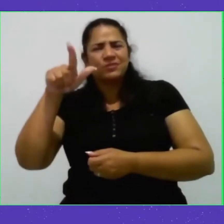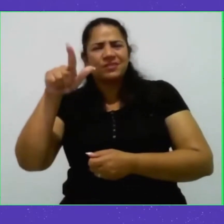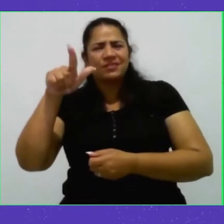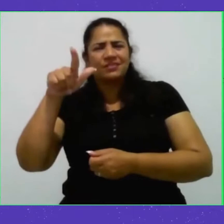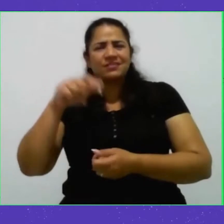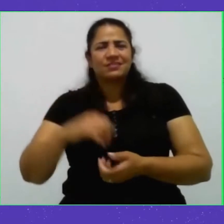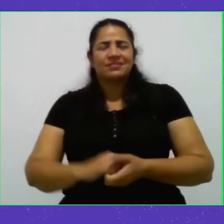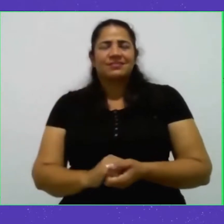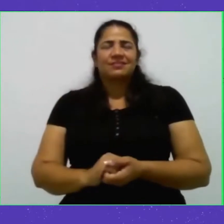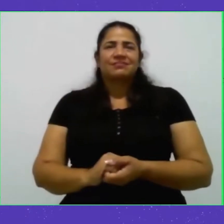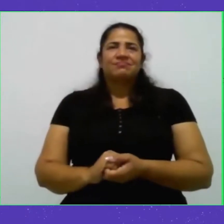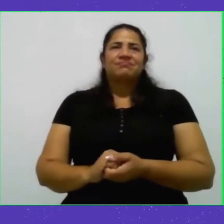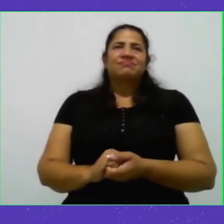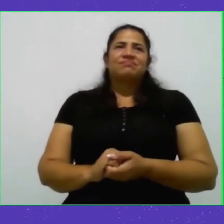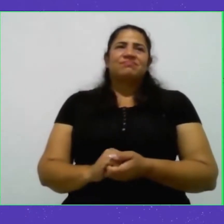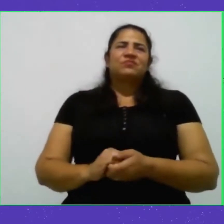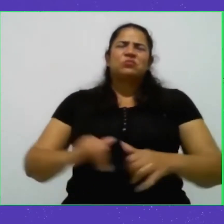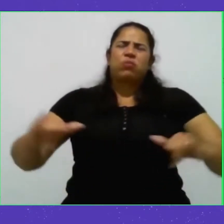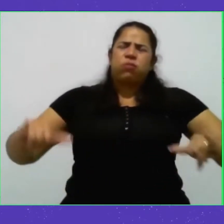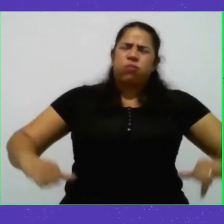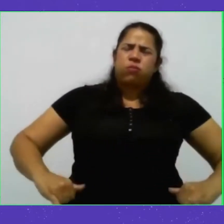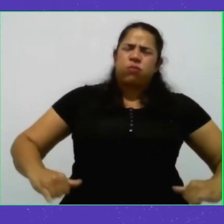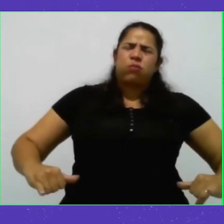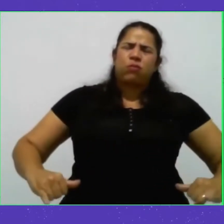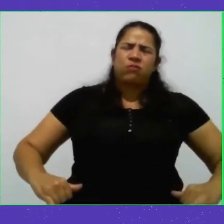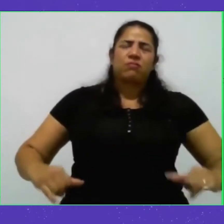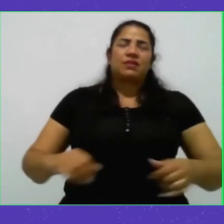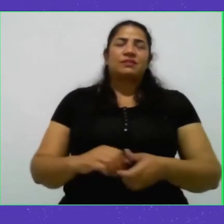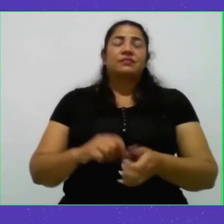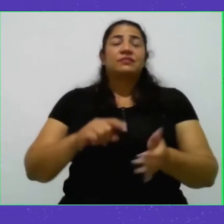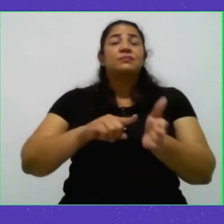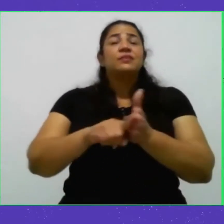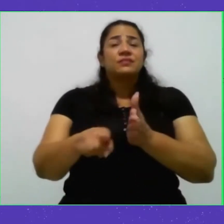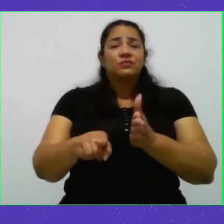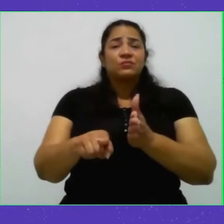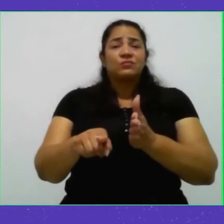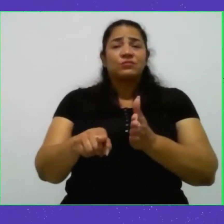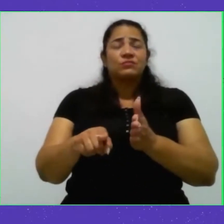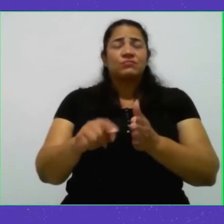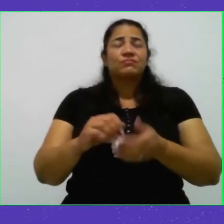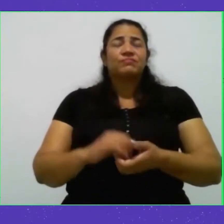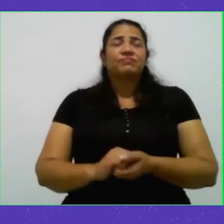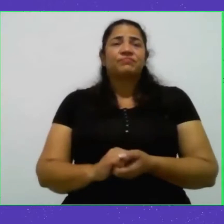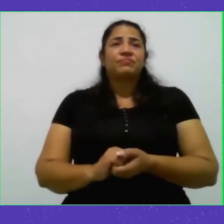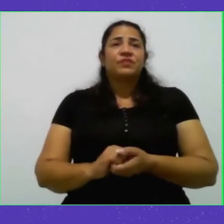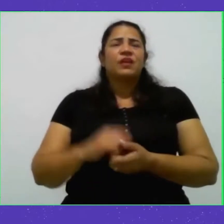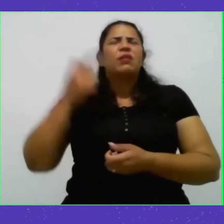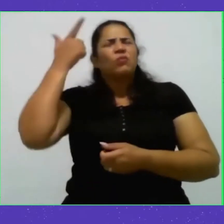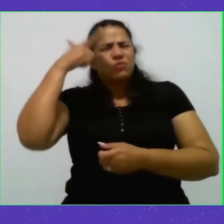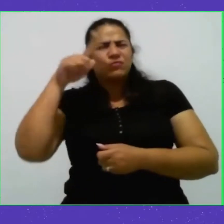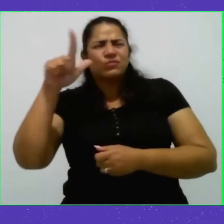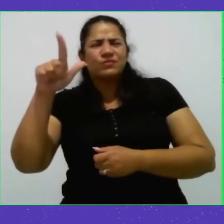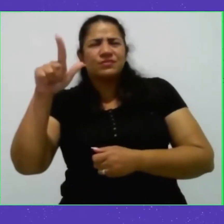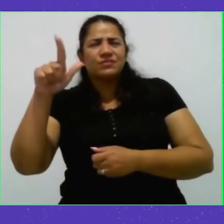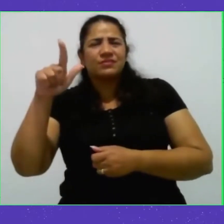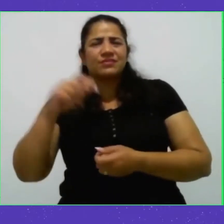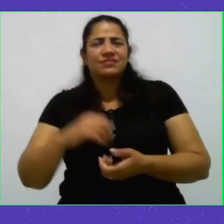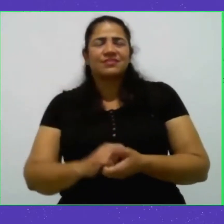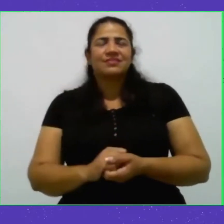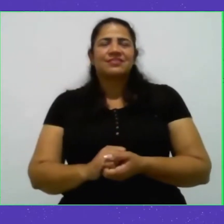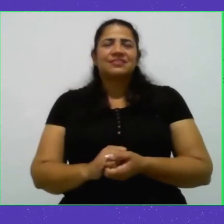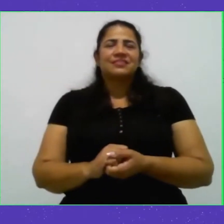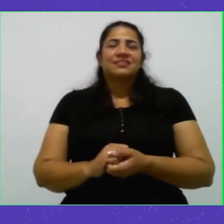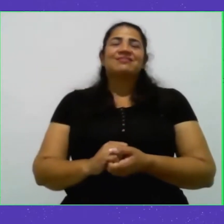tribulação? Pergunto para você, é possível? É? Por